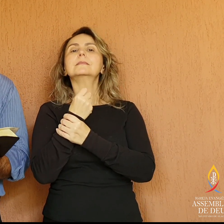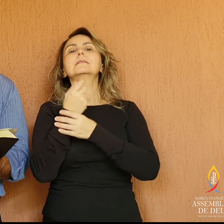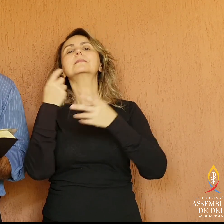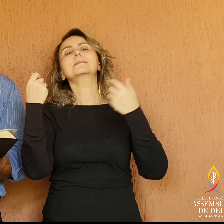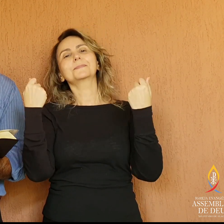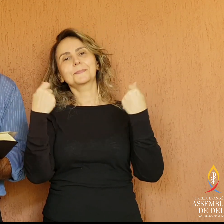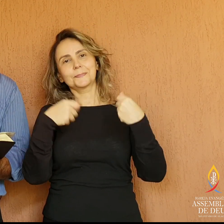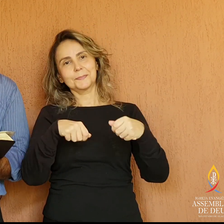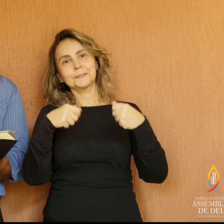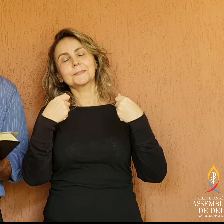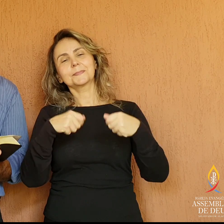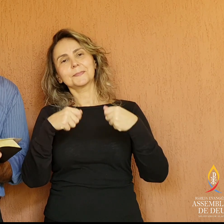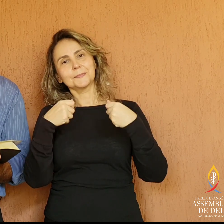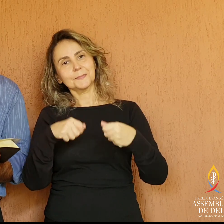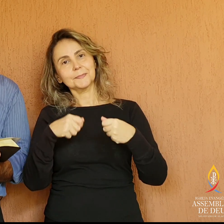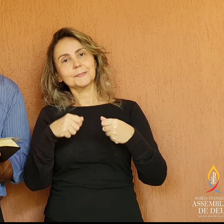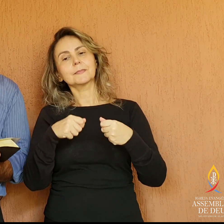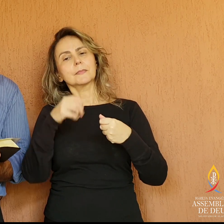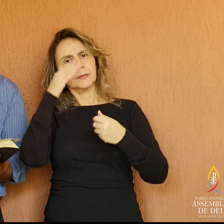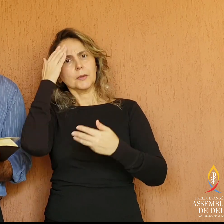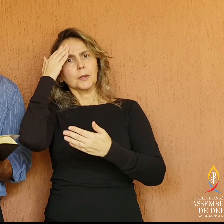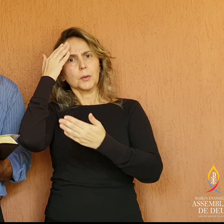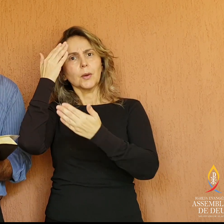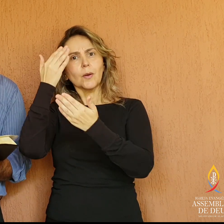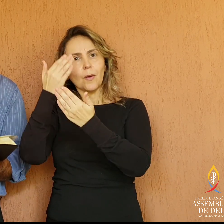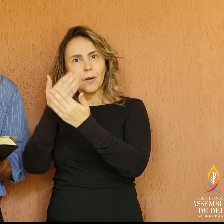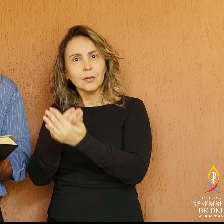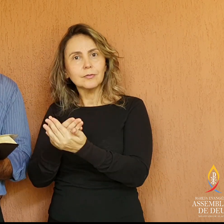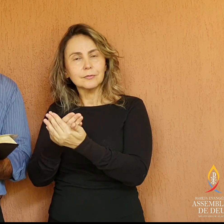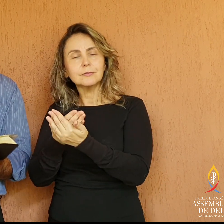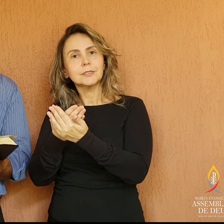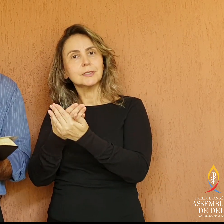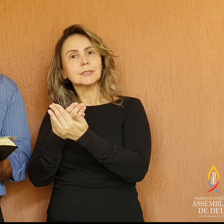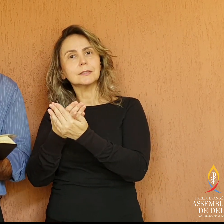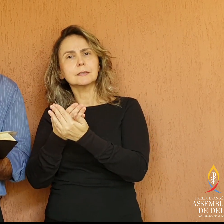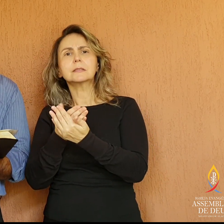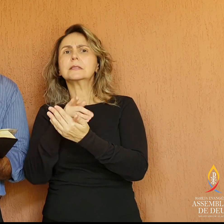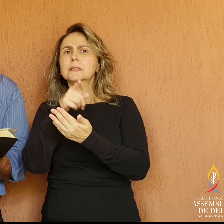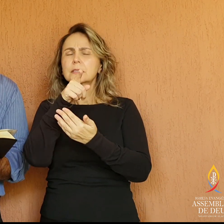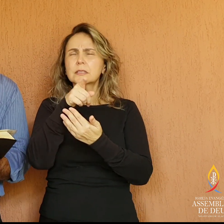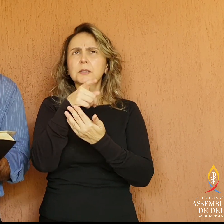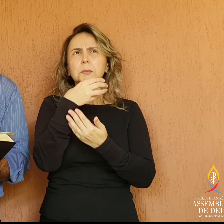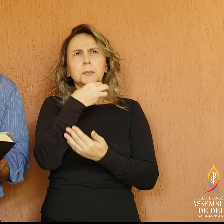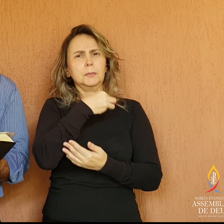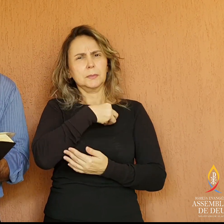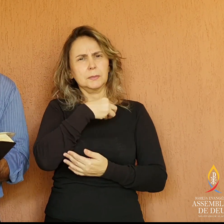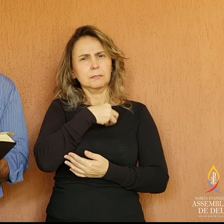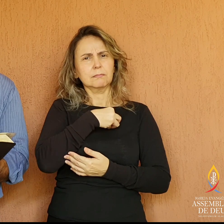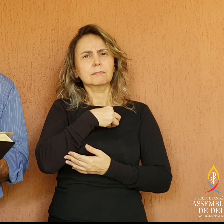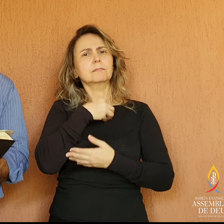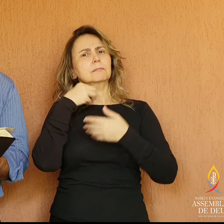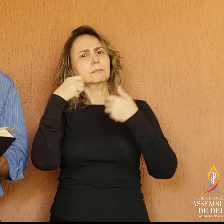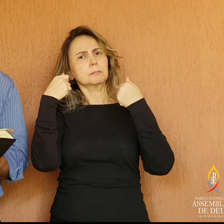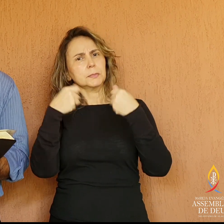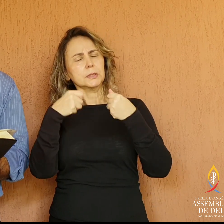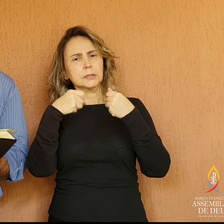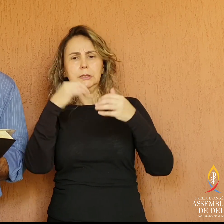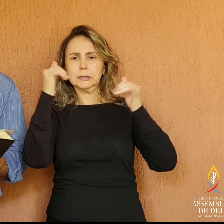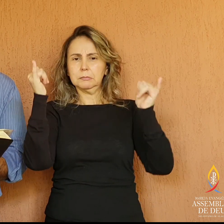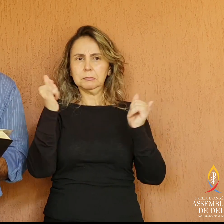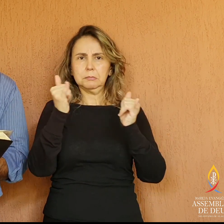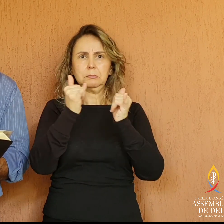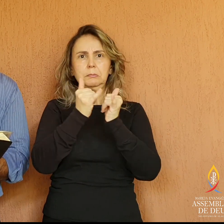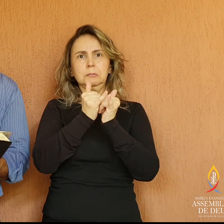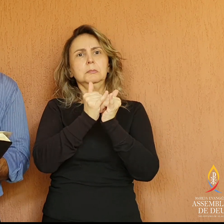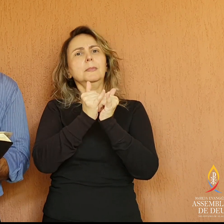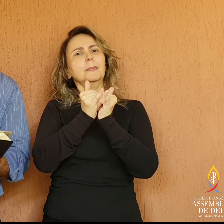necessário que você, então, confie que você é um pecador, que você precisa de justificação e